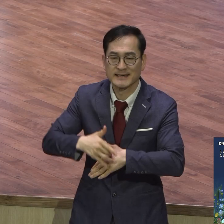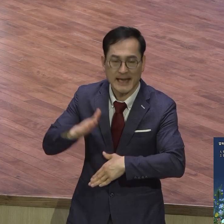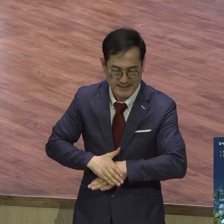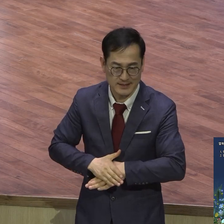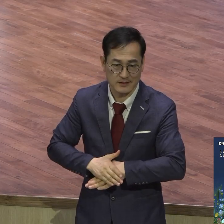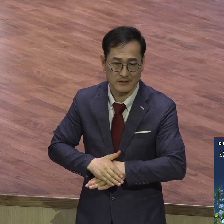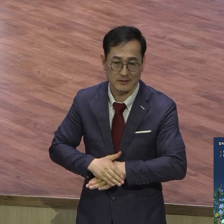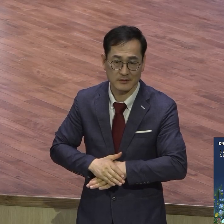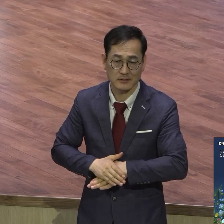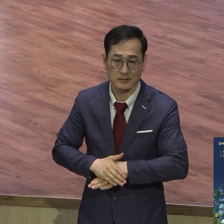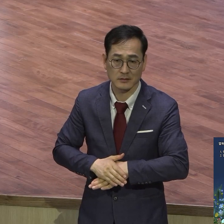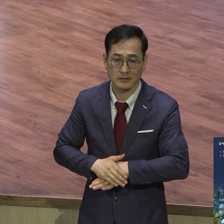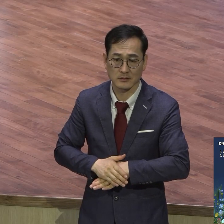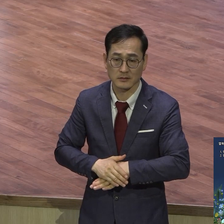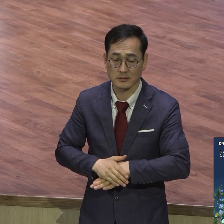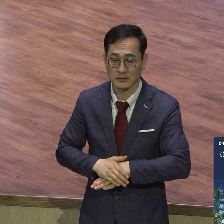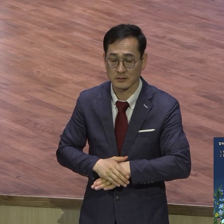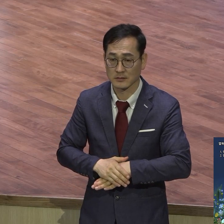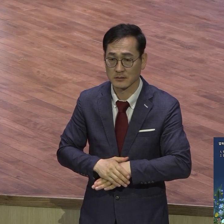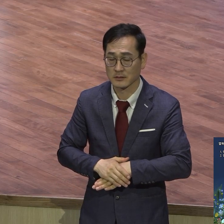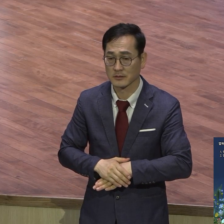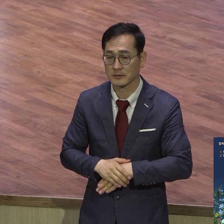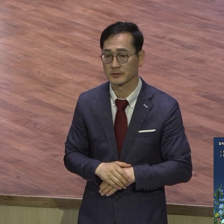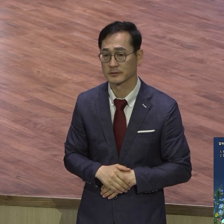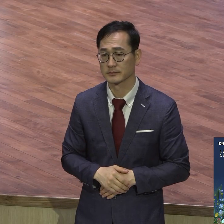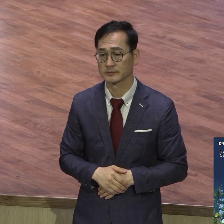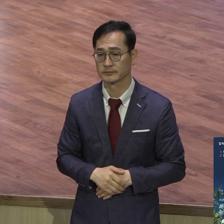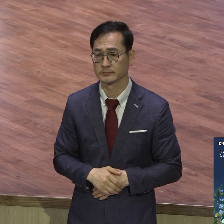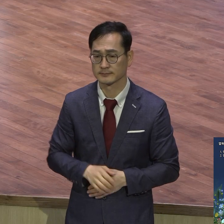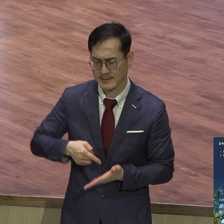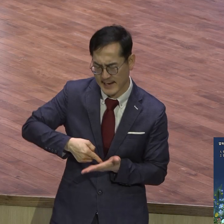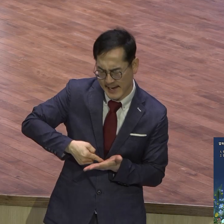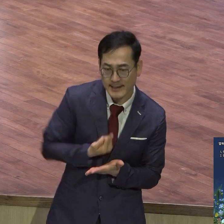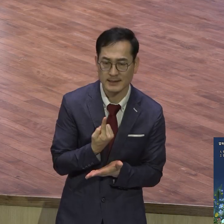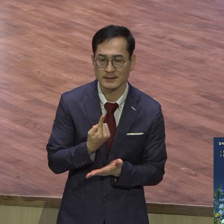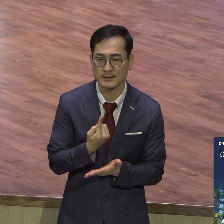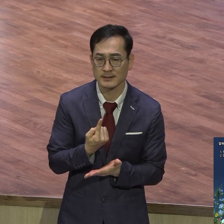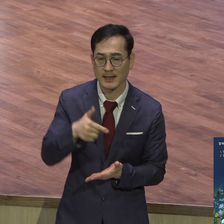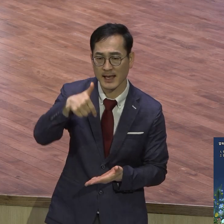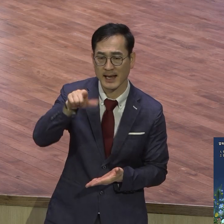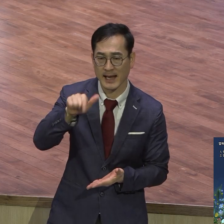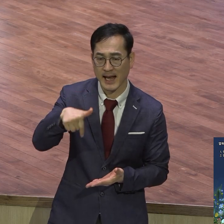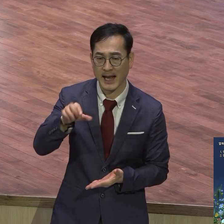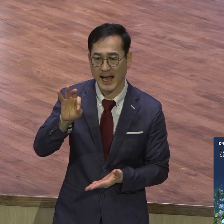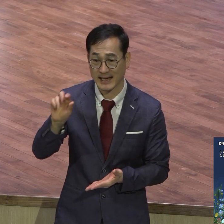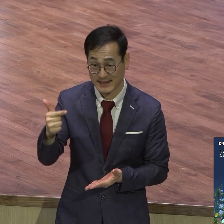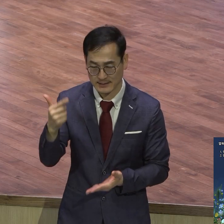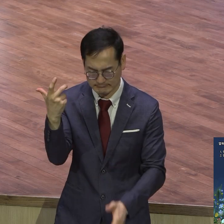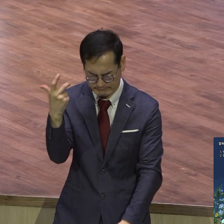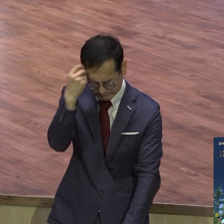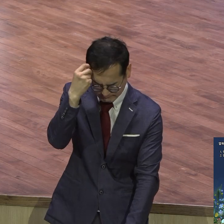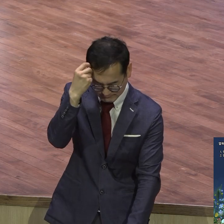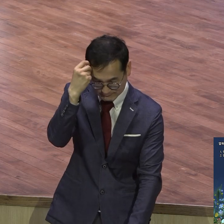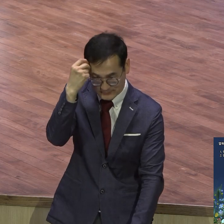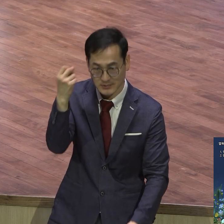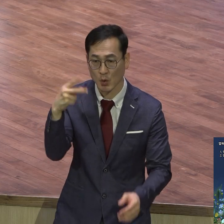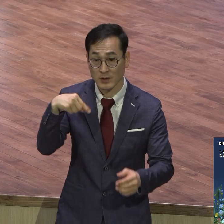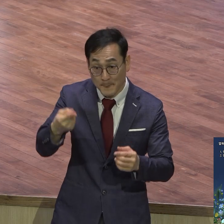각인뿌리 체질 쉬운 말 같은데 어려운 말입니다. 각인 각인 있습니까? 불이 내리고 체질 해야 된다.